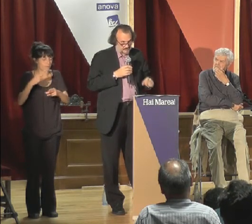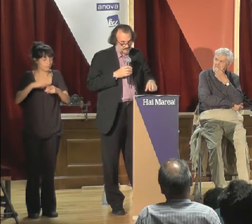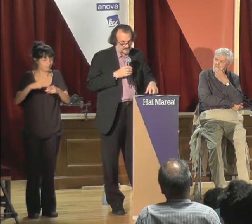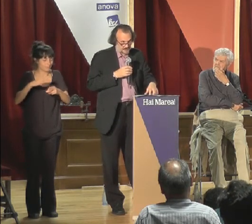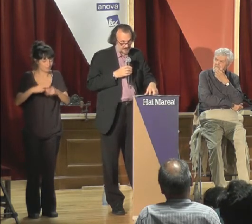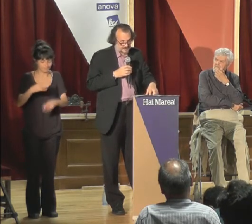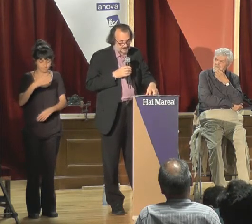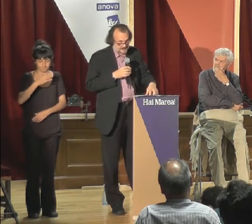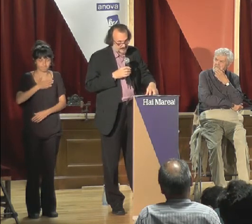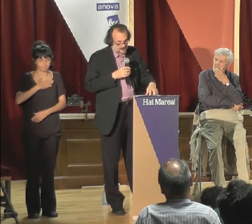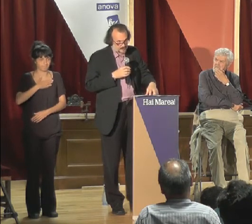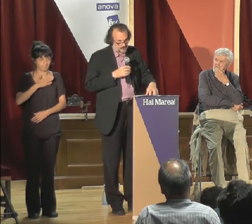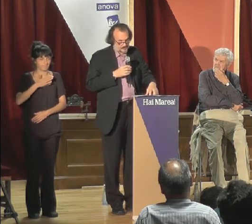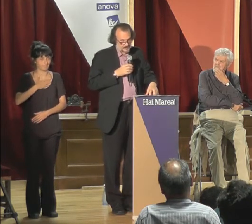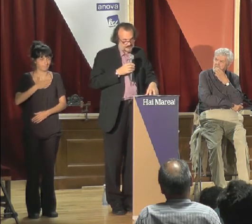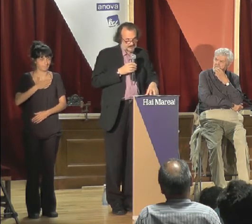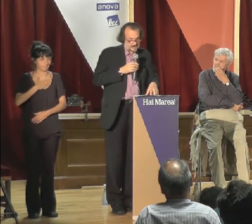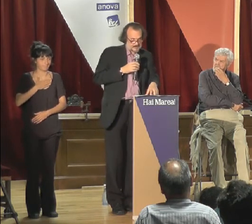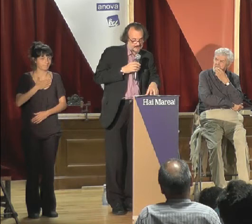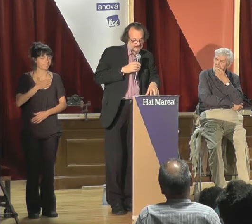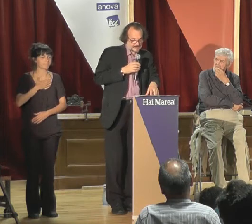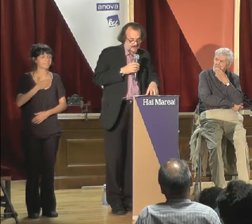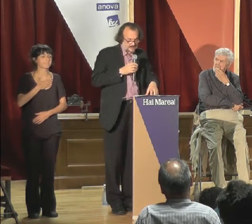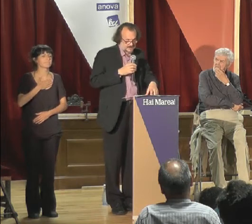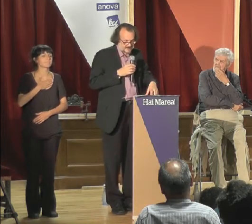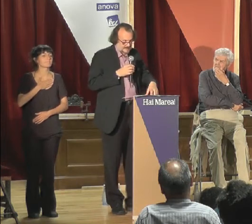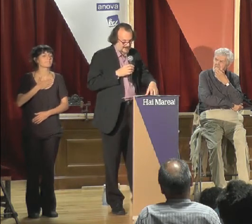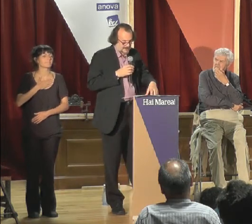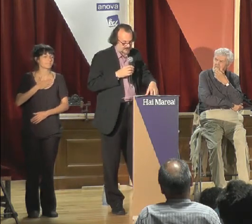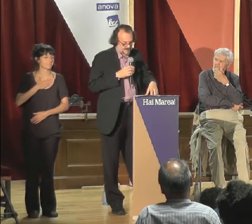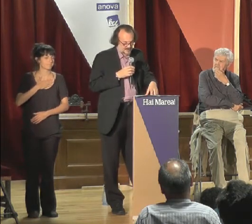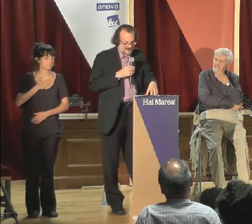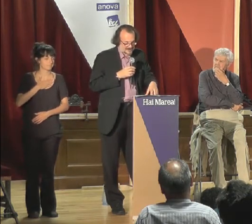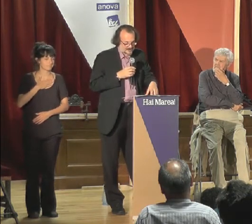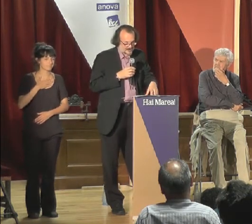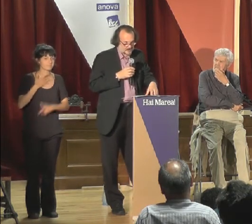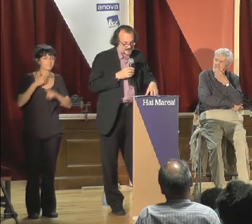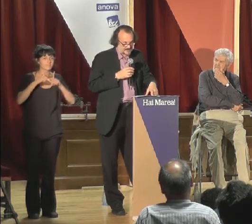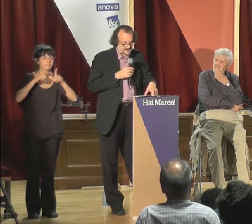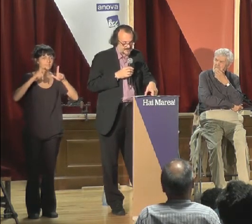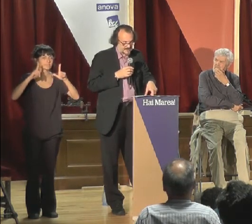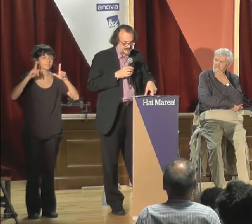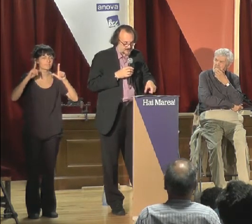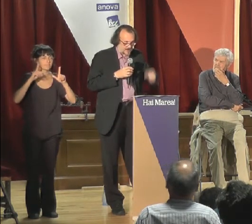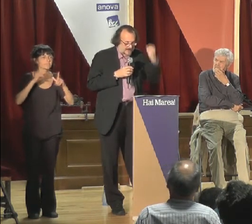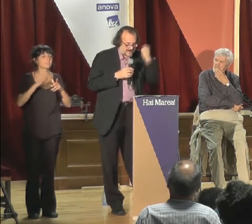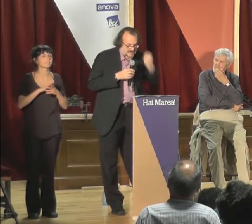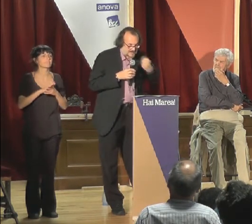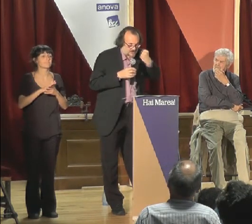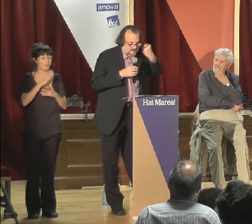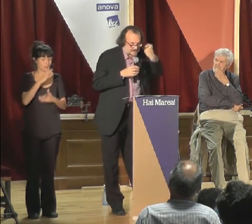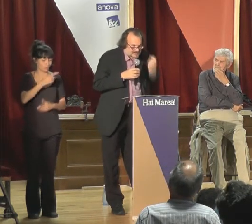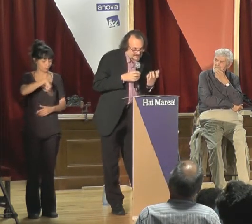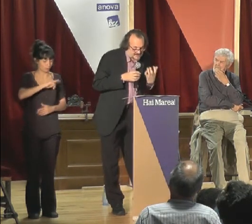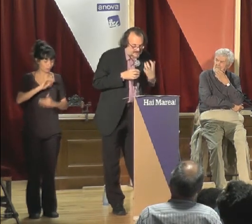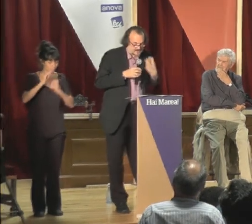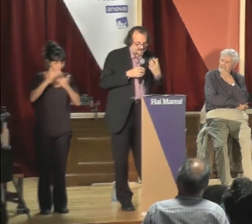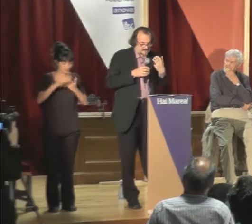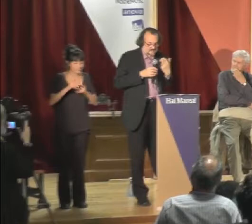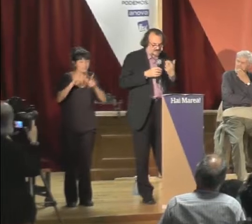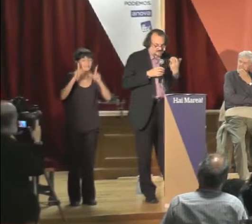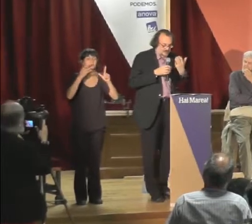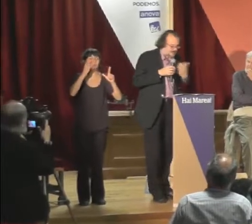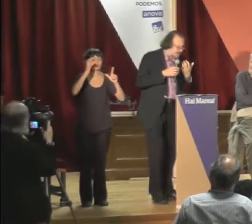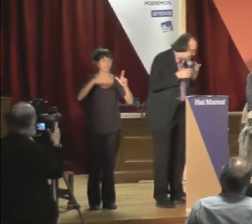Galiza, o que representamos as clases traballadoras e populares do noso país, que son realmente o